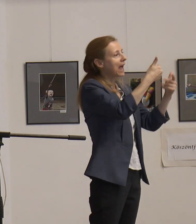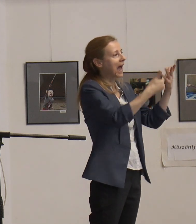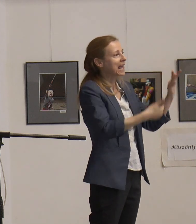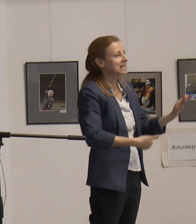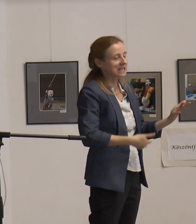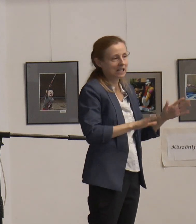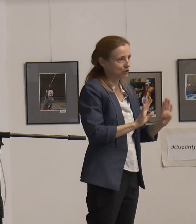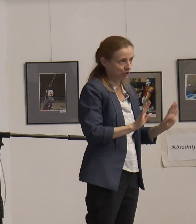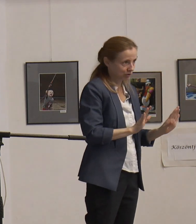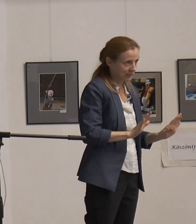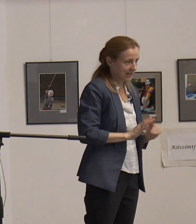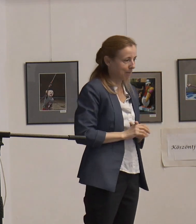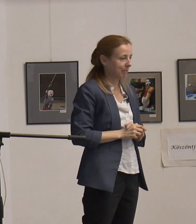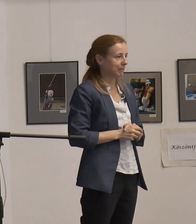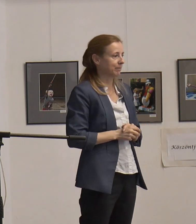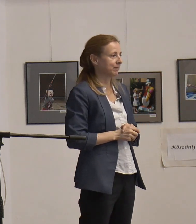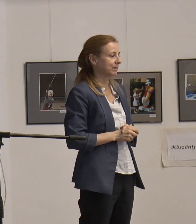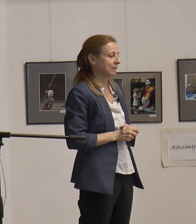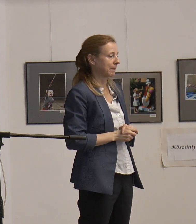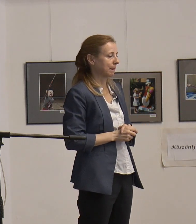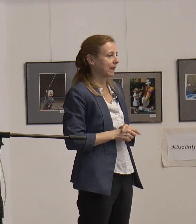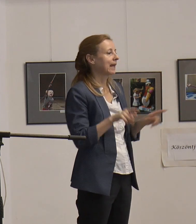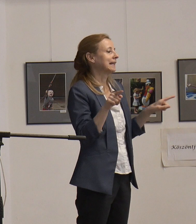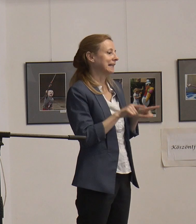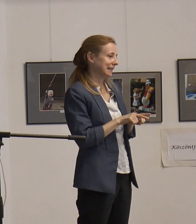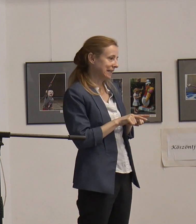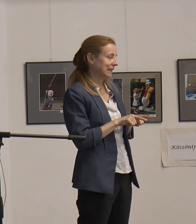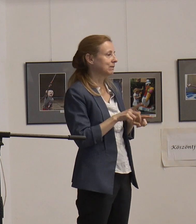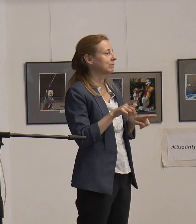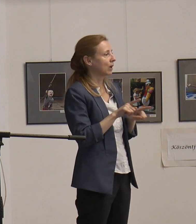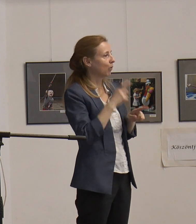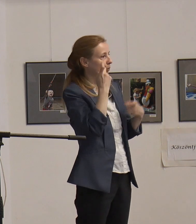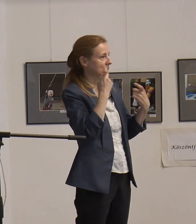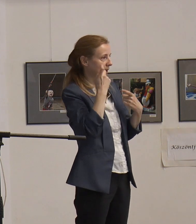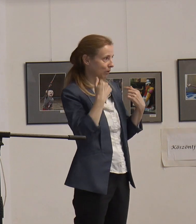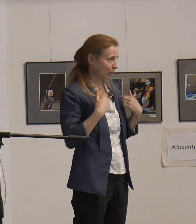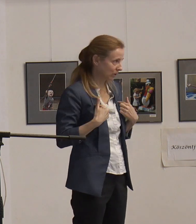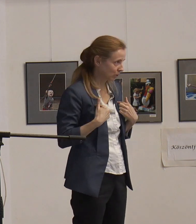ilyen helyezésre. Tehát így úgy gondoltam,